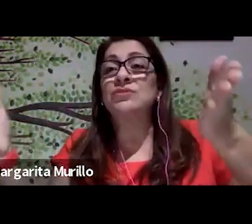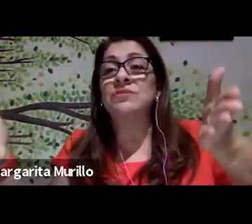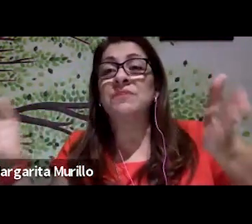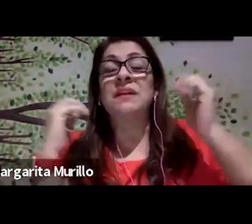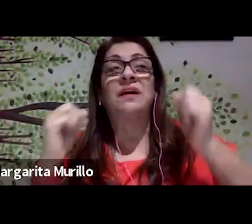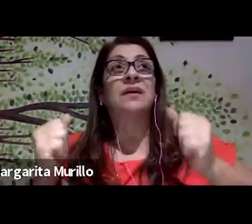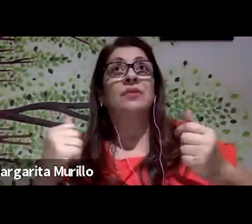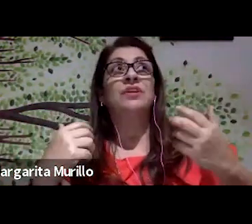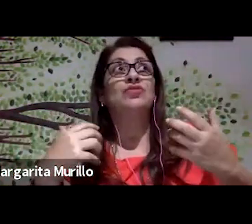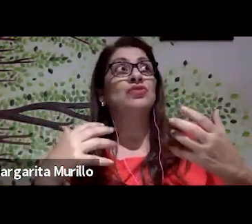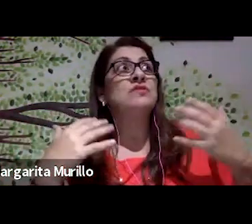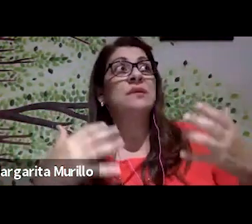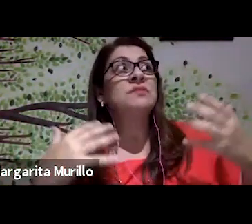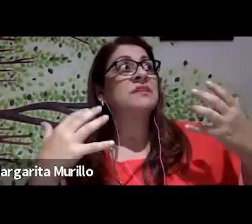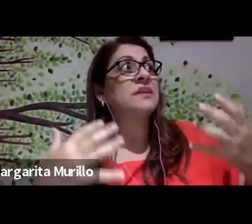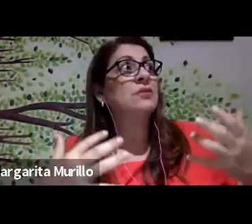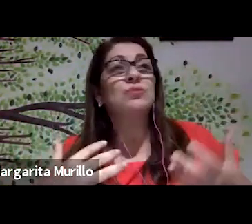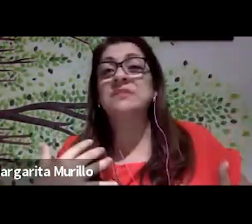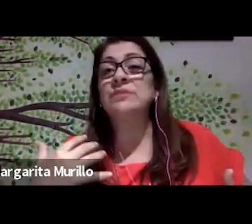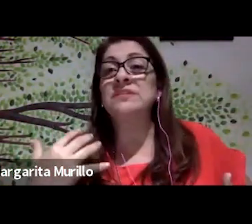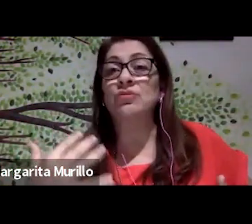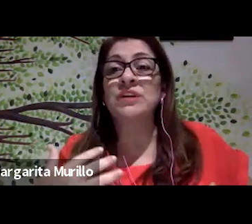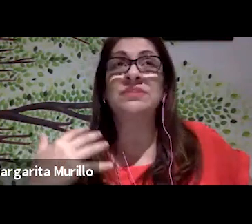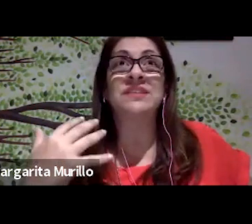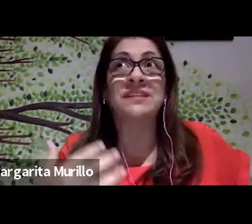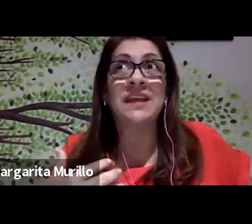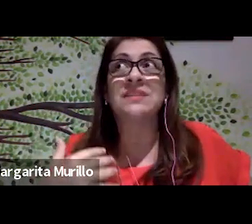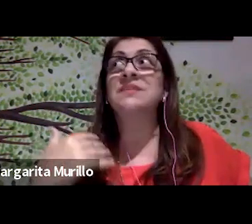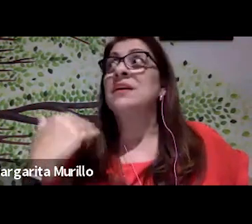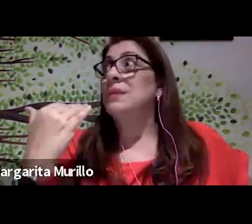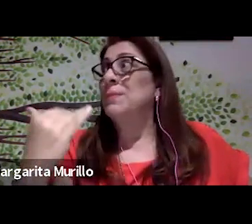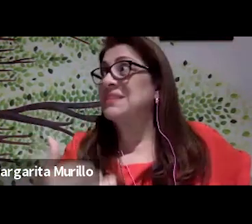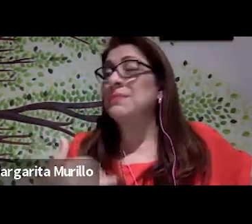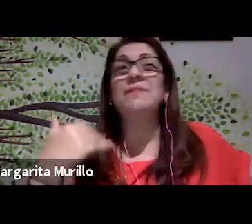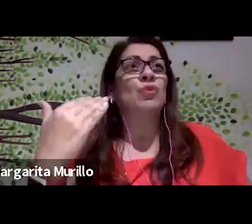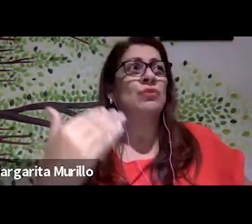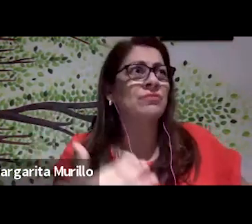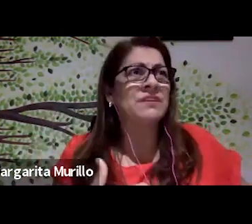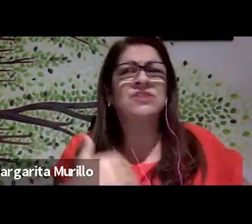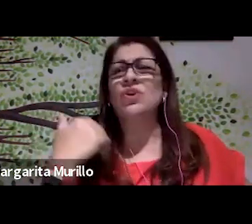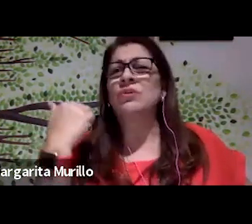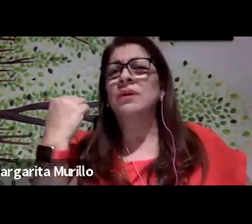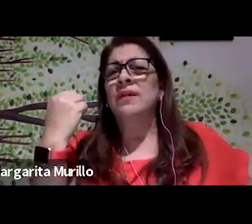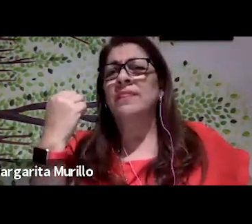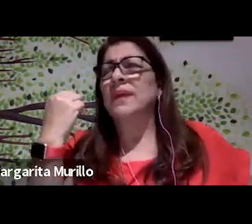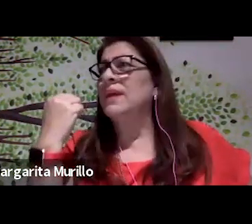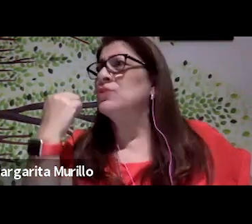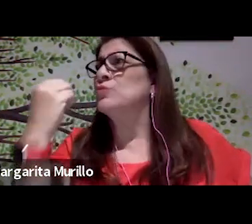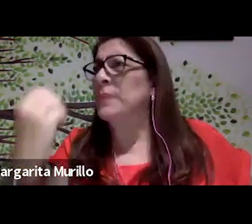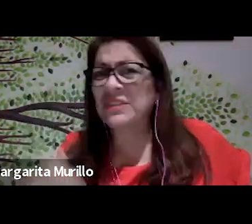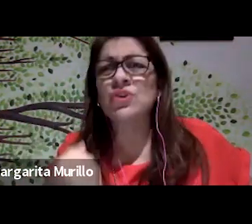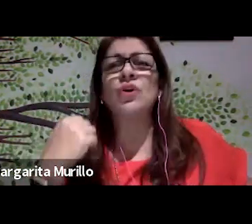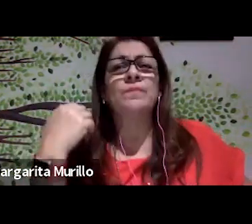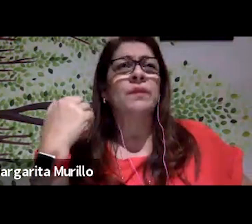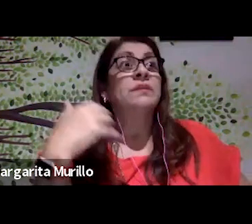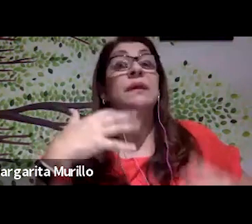en pupitre todos en fila o sea nosotros estamos atrasados y no estamos desarrollando estrategias de pensamiento de reflexión de